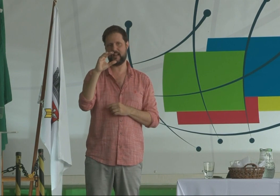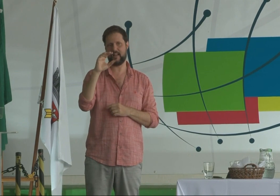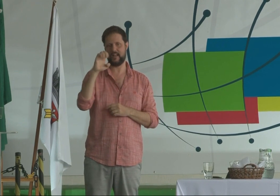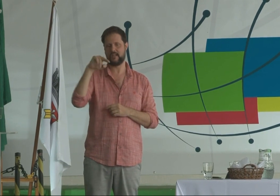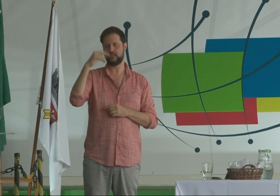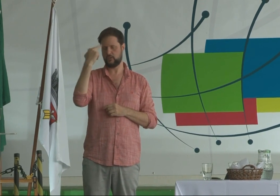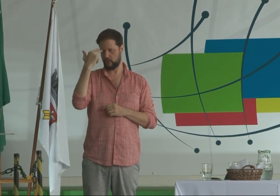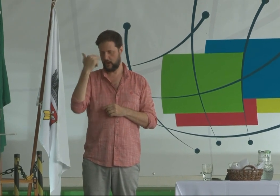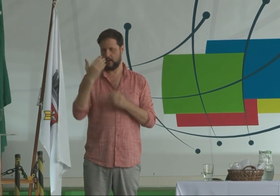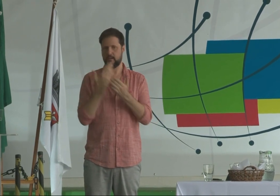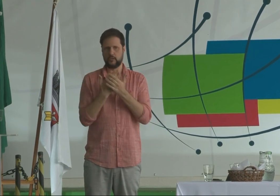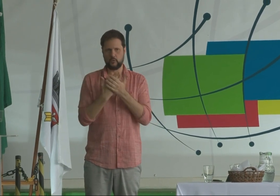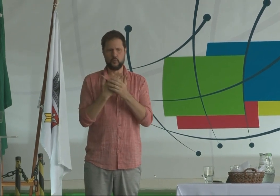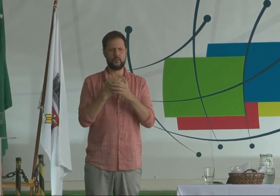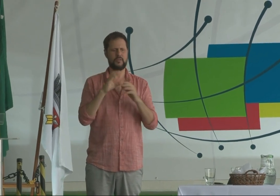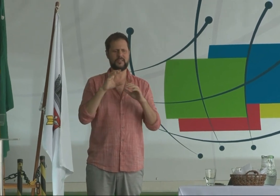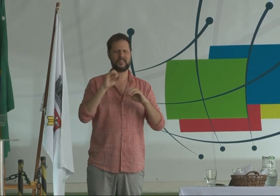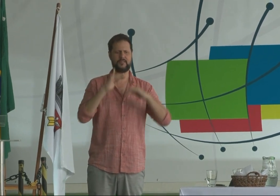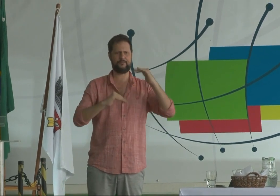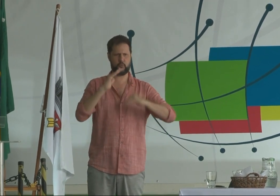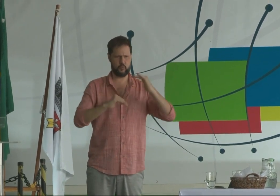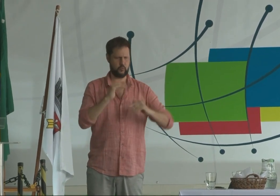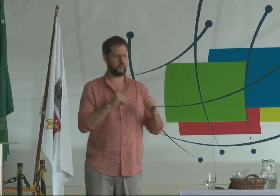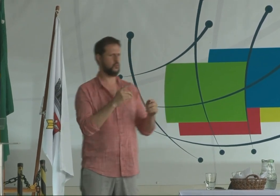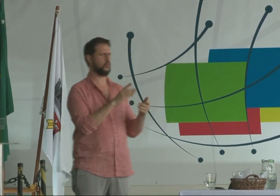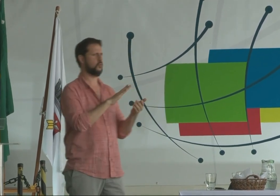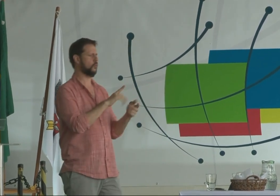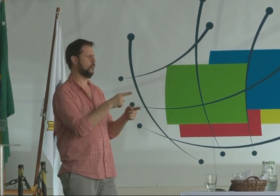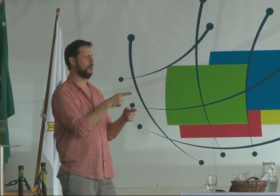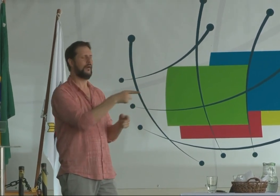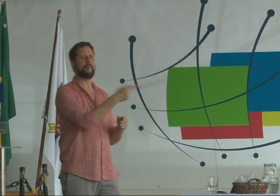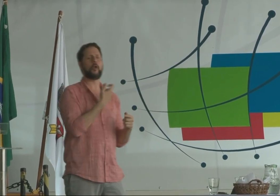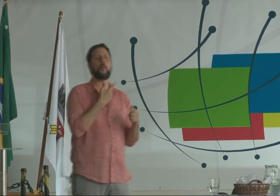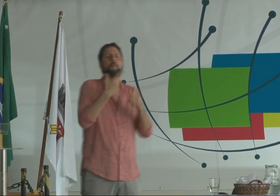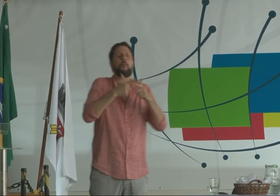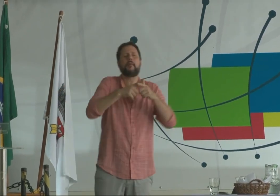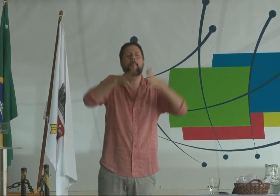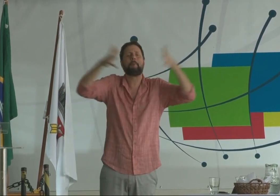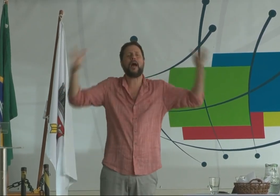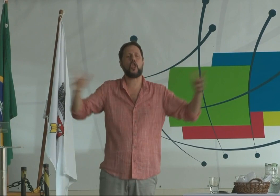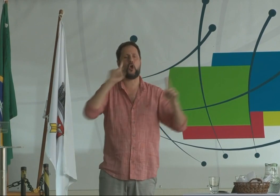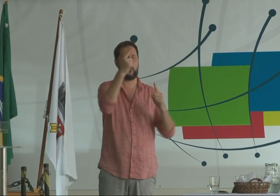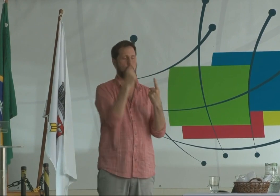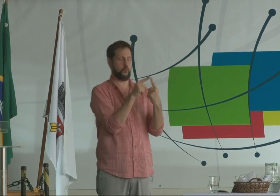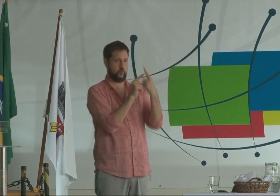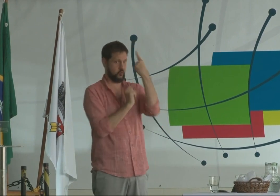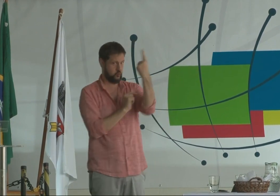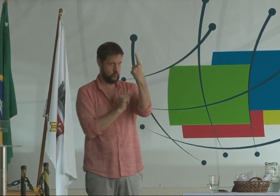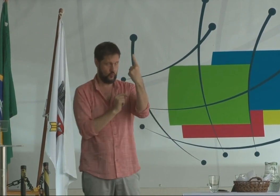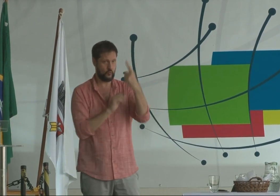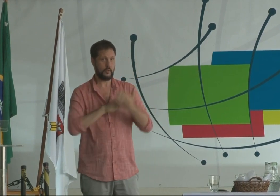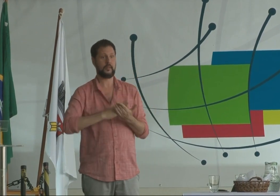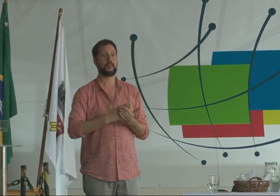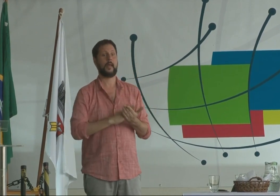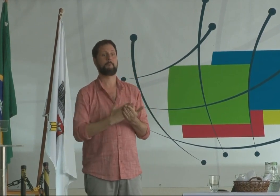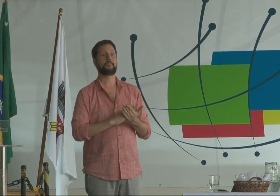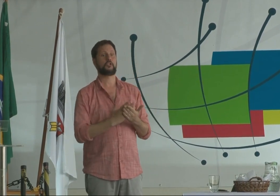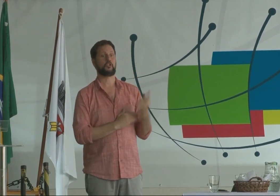Existem estudos que estão fazendo engenharia, engenharia civil, outro tipo de engenharia. Eles falam que o maior problema é o quê? O